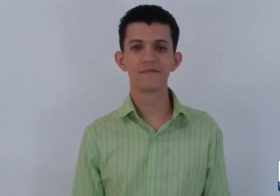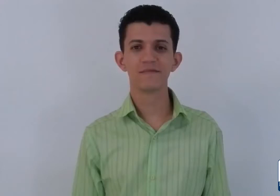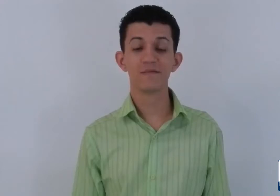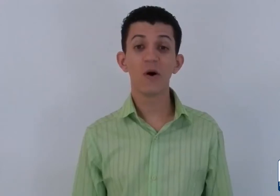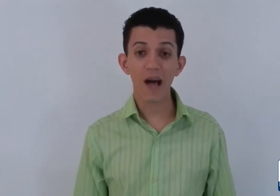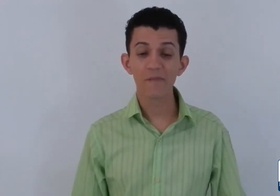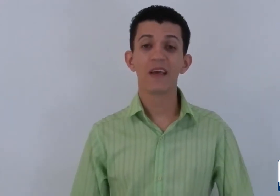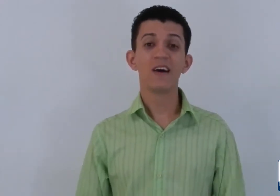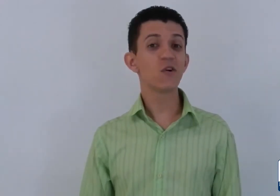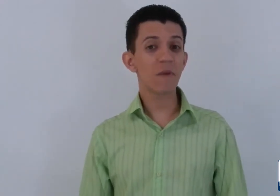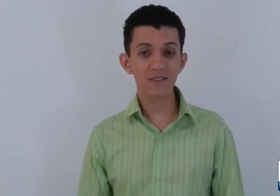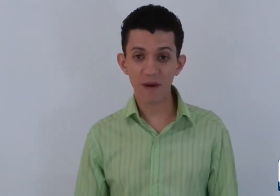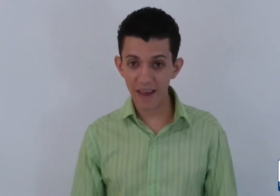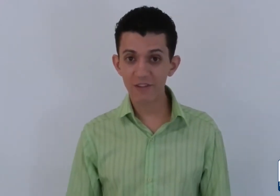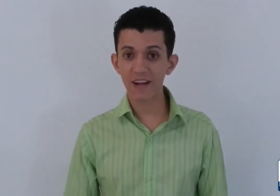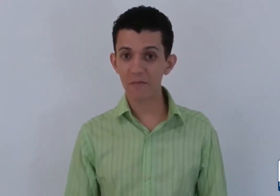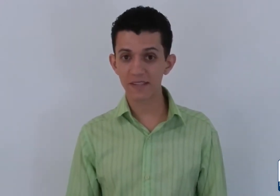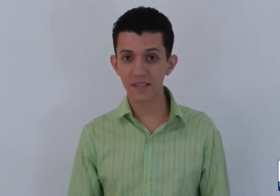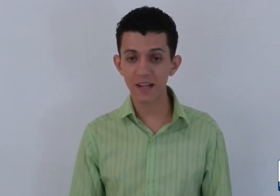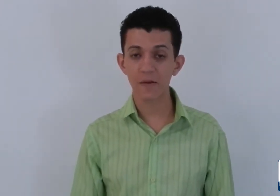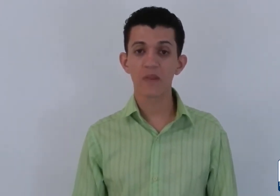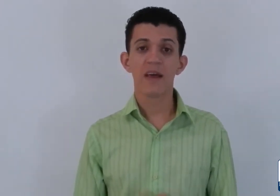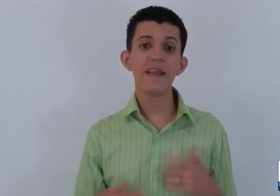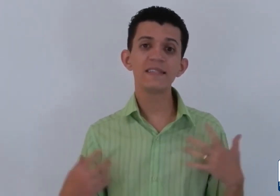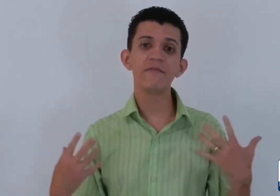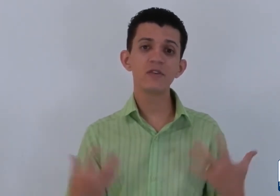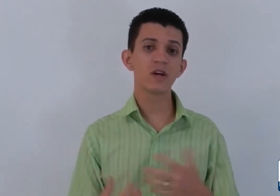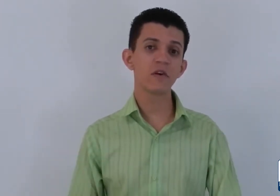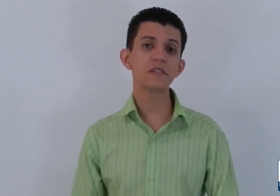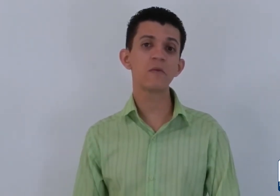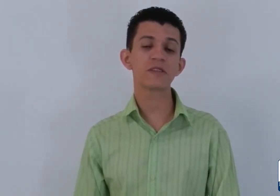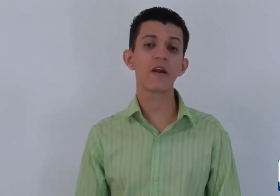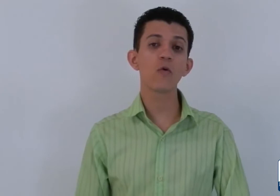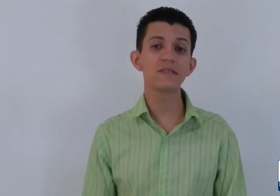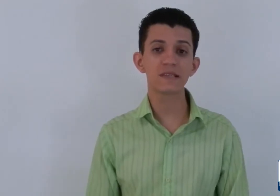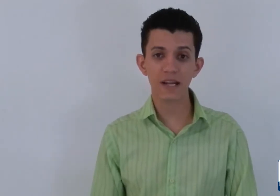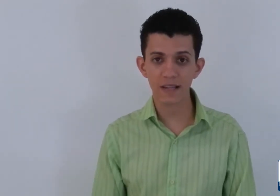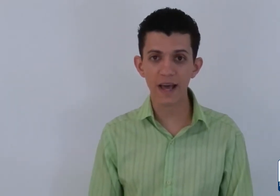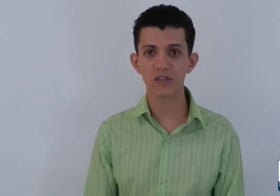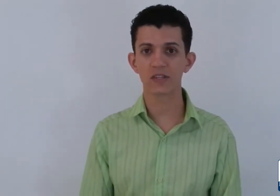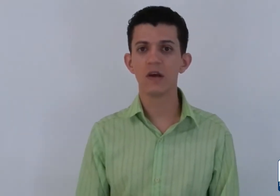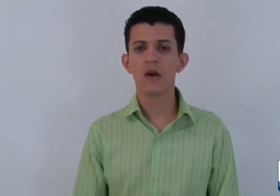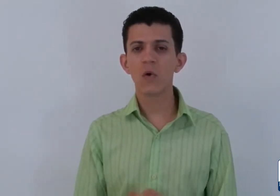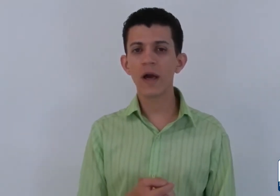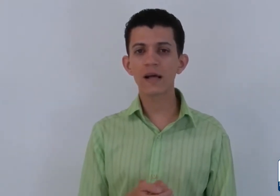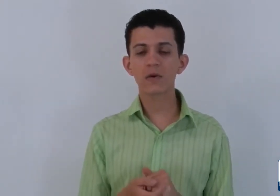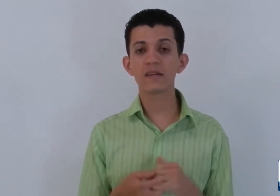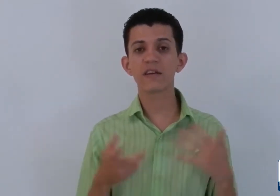Olá, eu sou o Maxson Barreto da Libras Escrita e nesse vídeo nós vamos demonstrar algumas estratégias com relação às